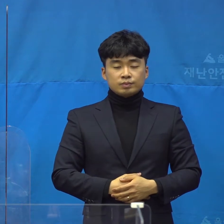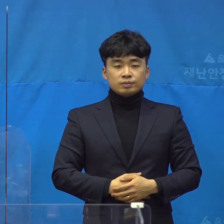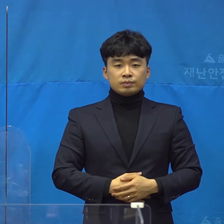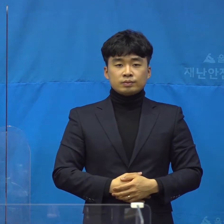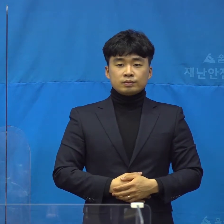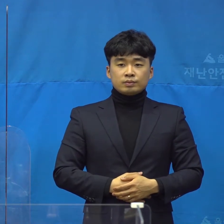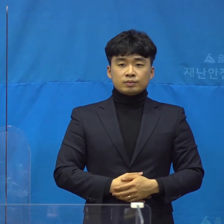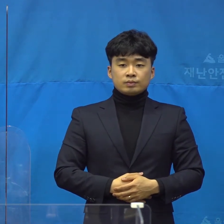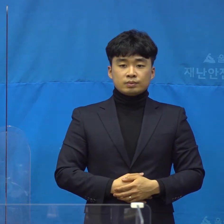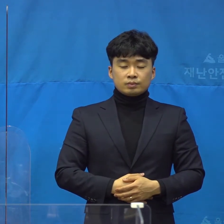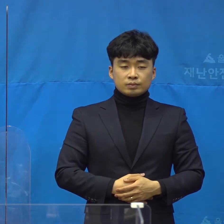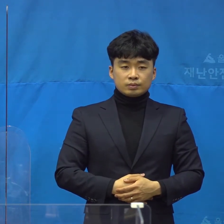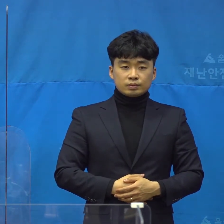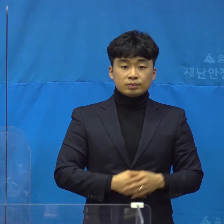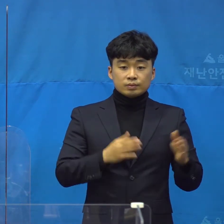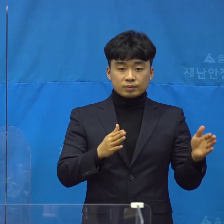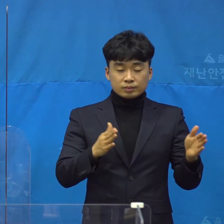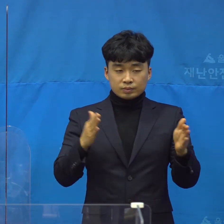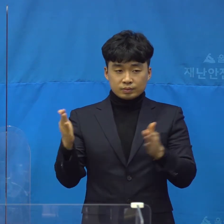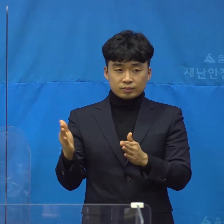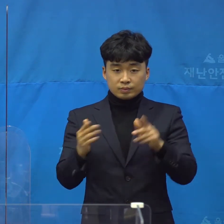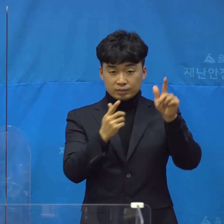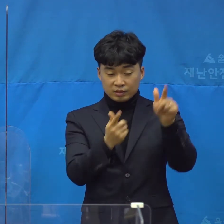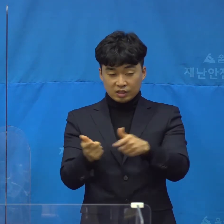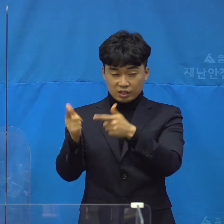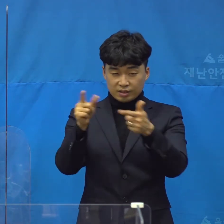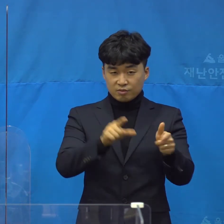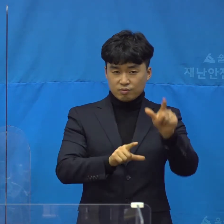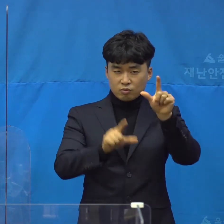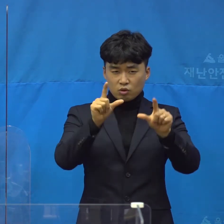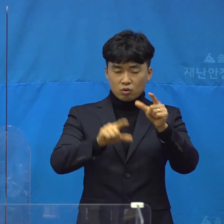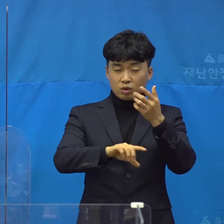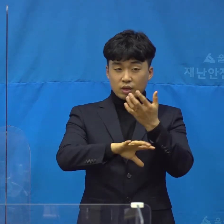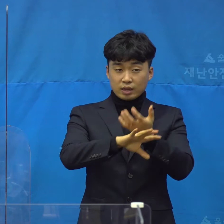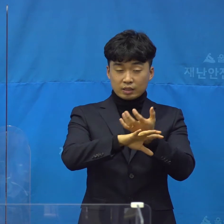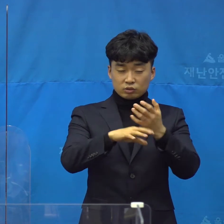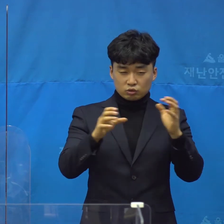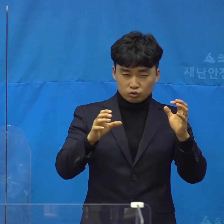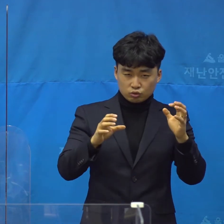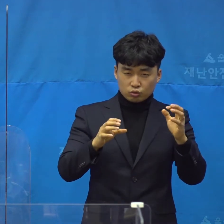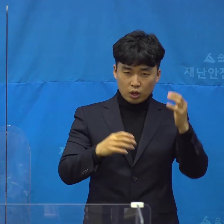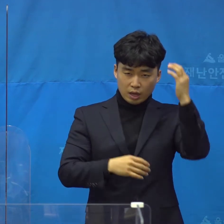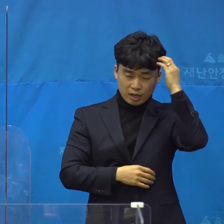9페이지입니다. 코로나19 1일 상황 부분입니다. 국내 발생 현황과